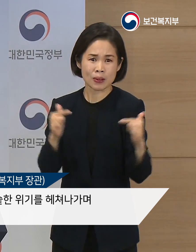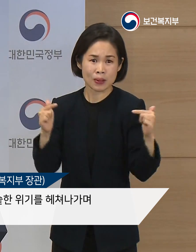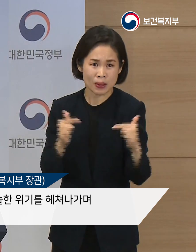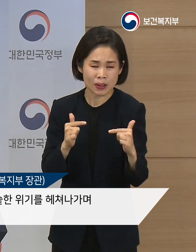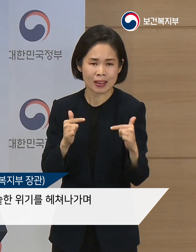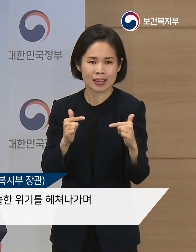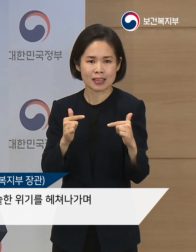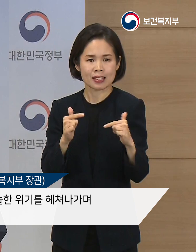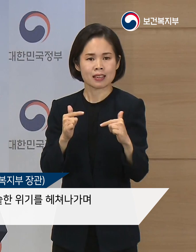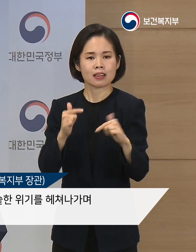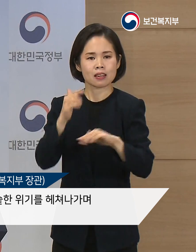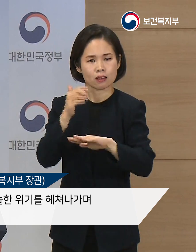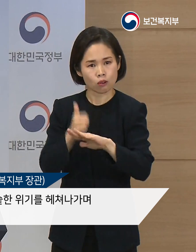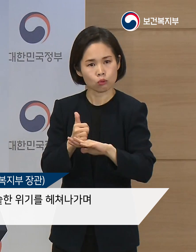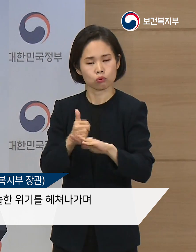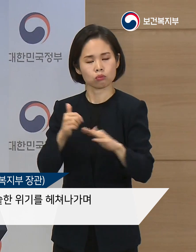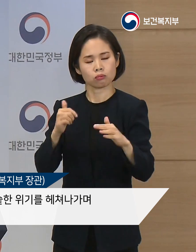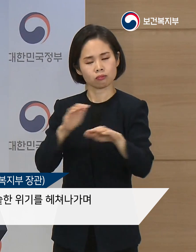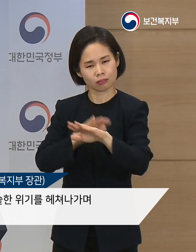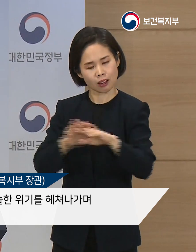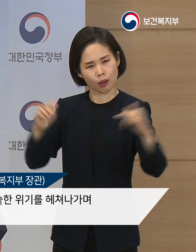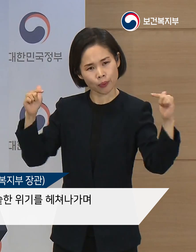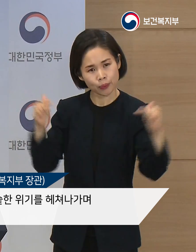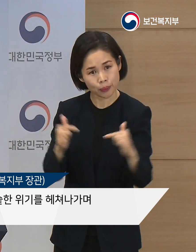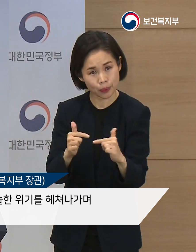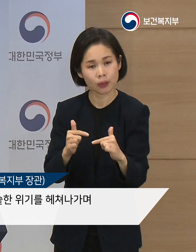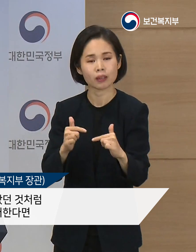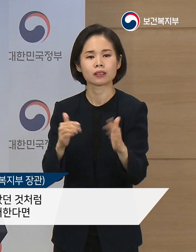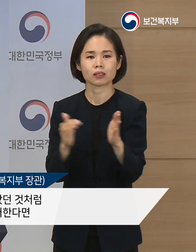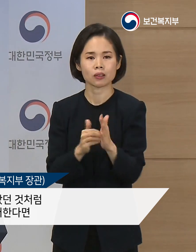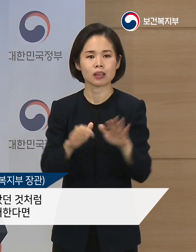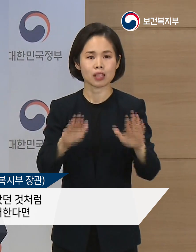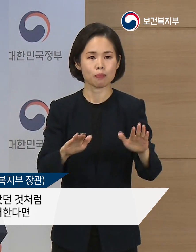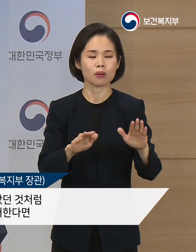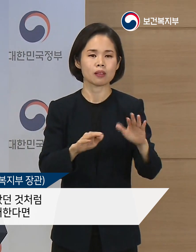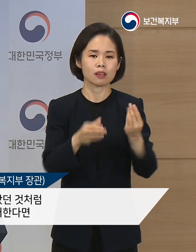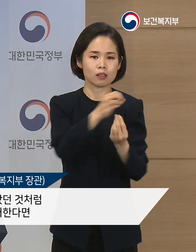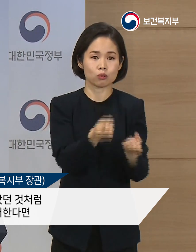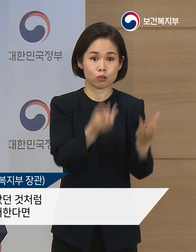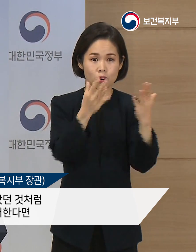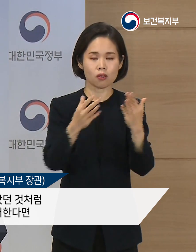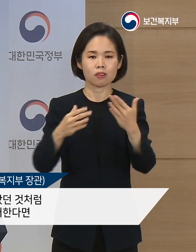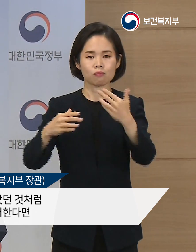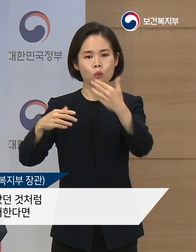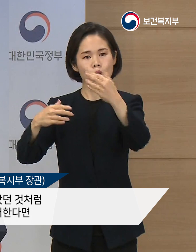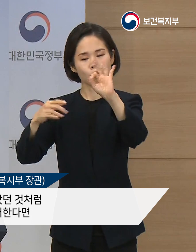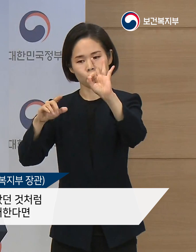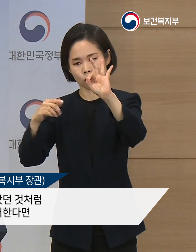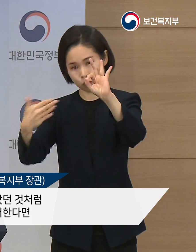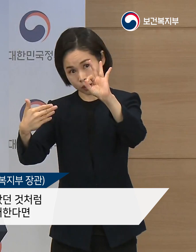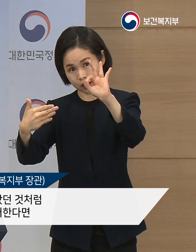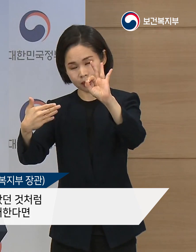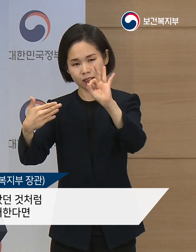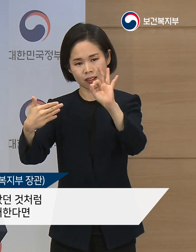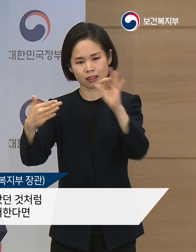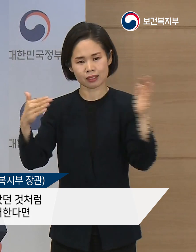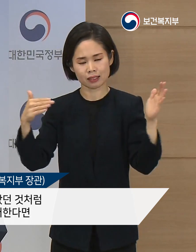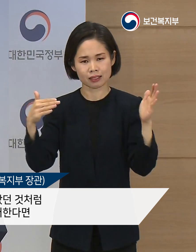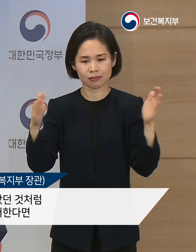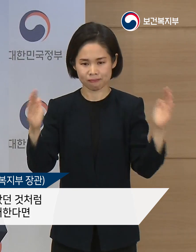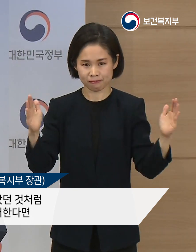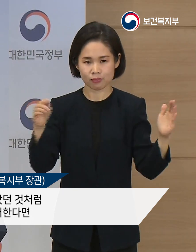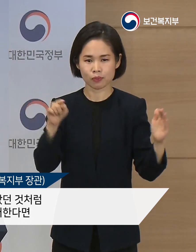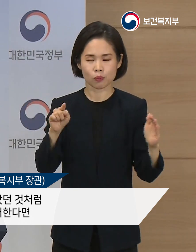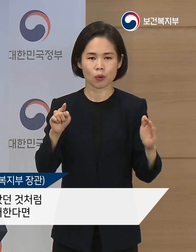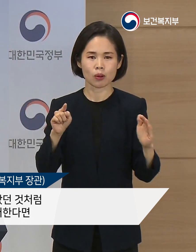헤쳐나가며 안정적인 방역 관리를 달성해 왔습니다. 이번 추석과 한글날 연휴도 지금까지 해왔던